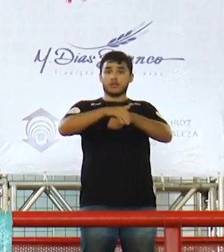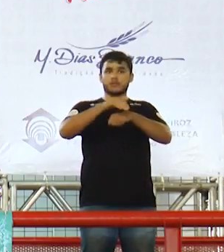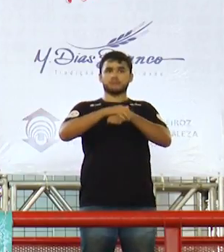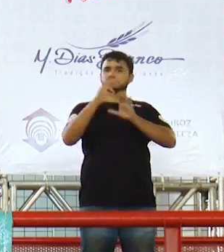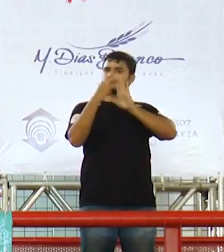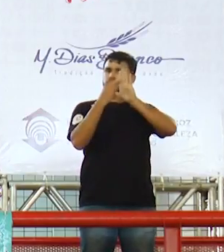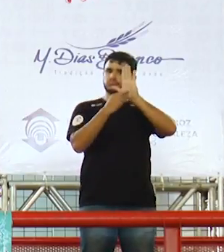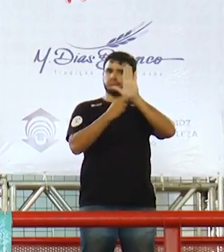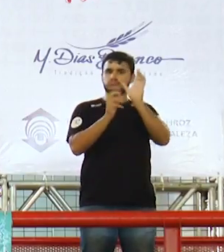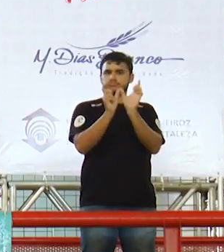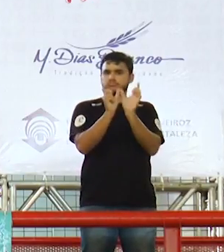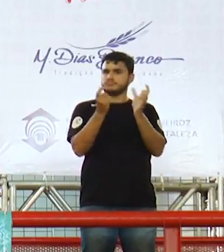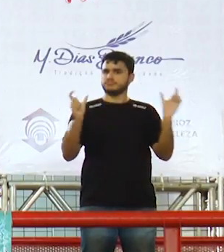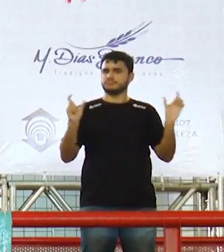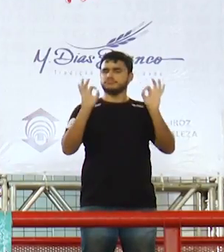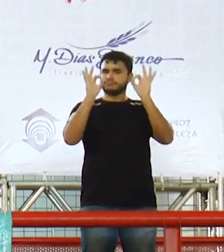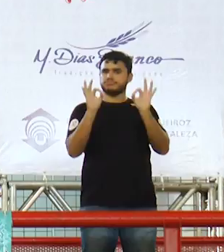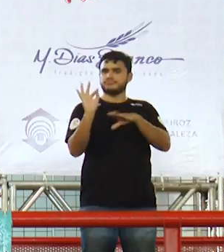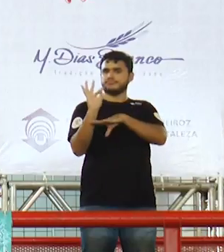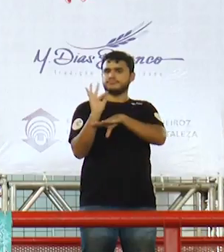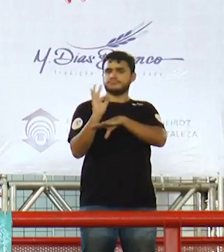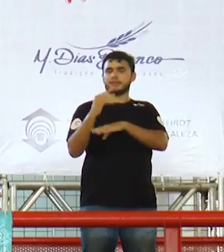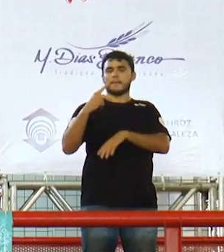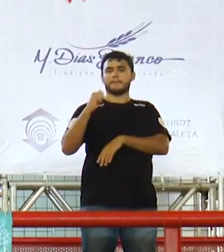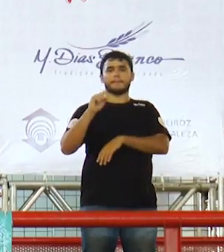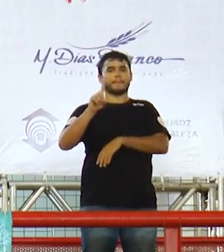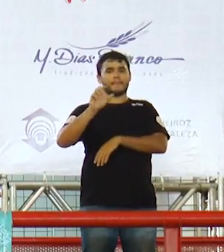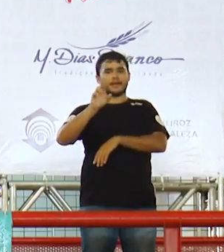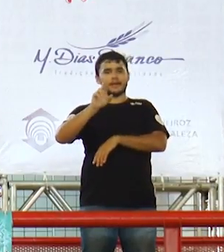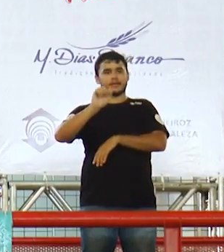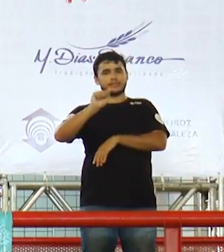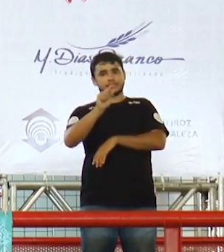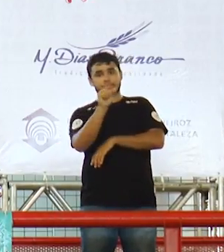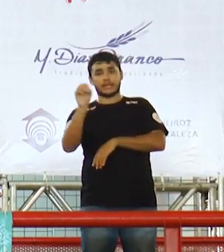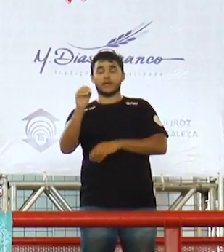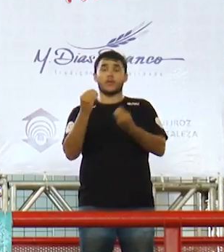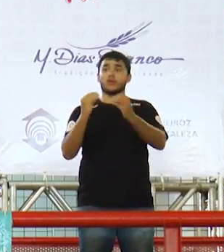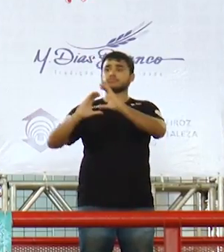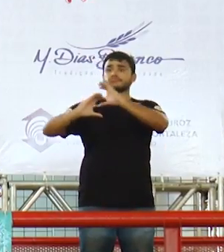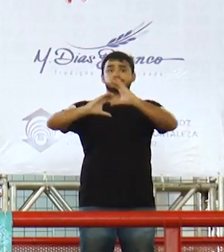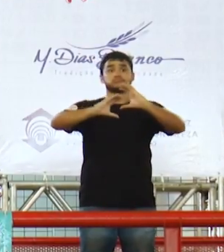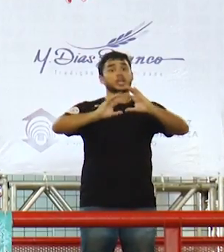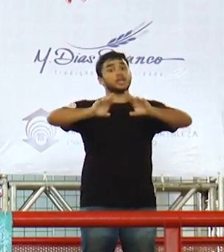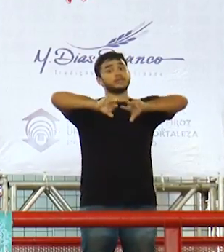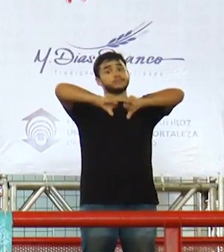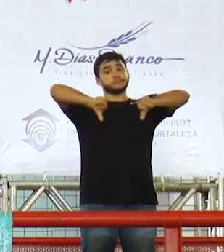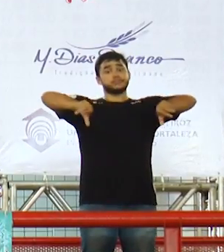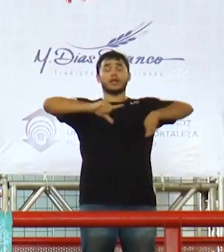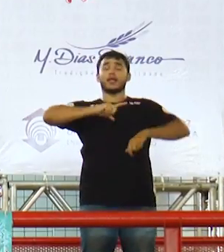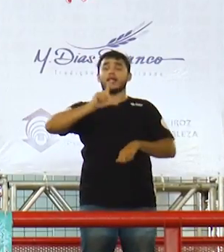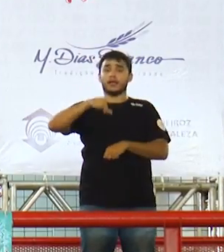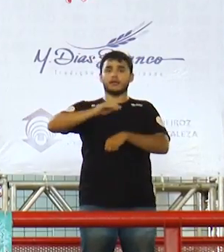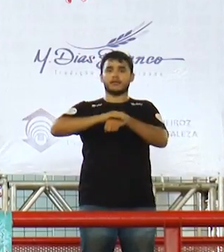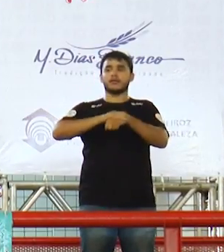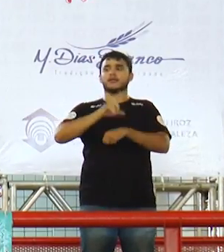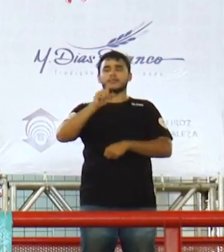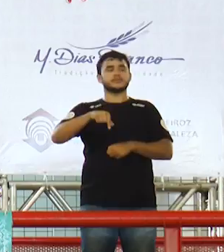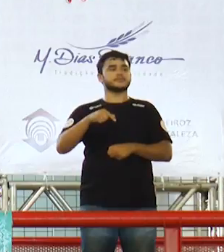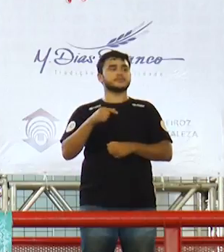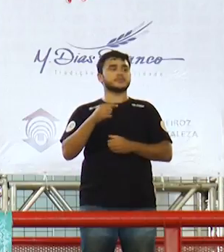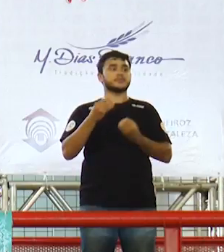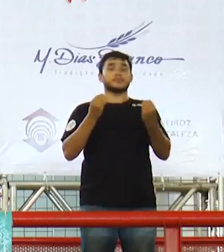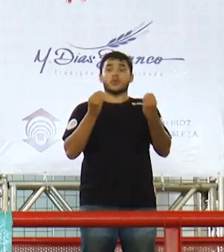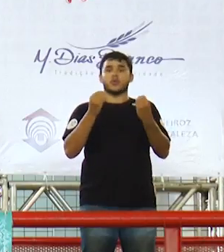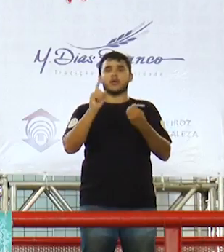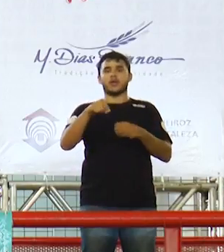norma padrão da língua portuguesa nas diferentes situações de comunicação, e é com base nessa habilidade